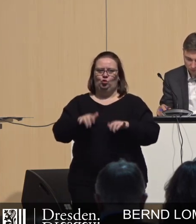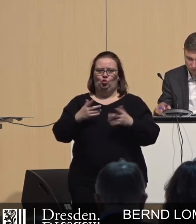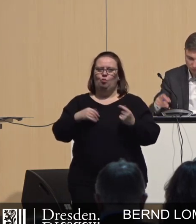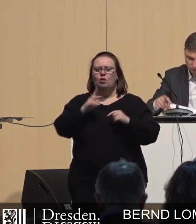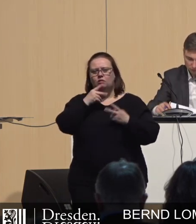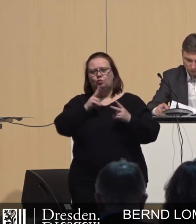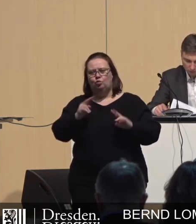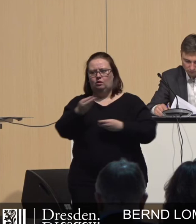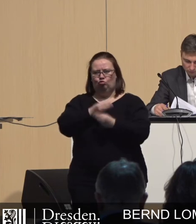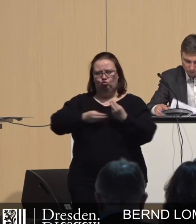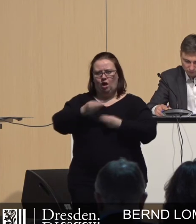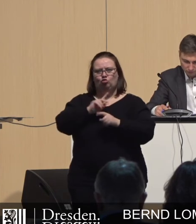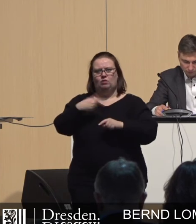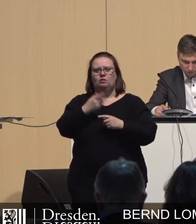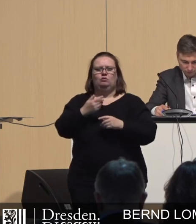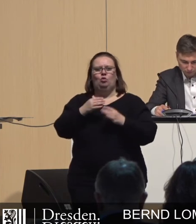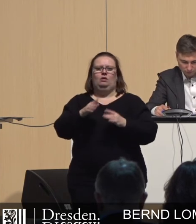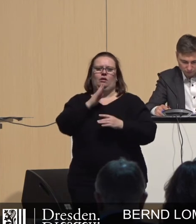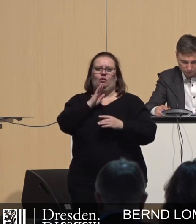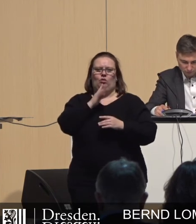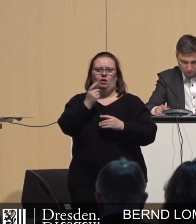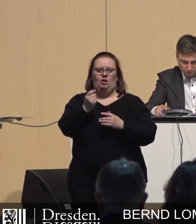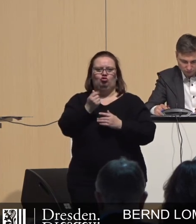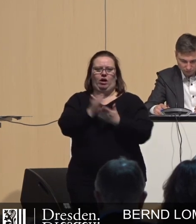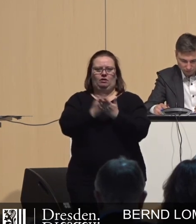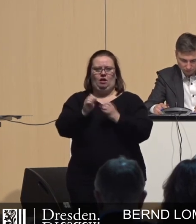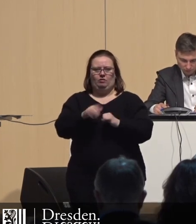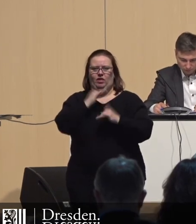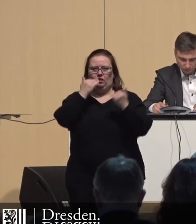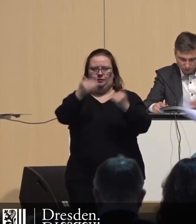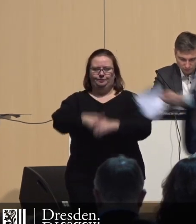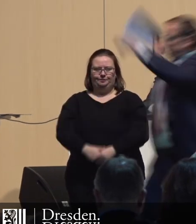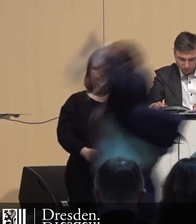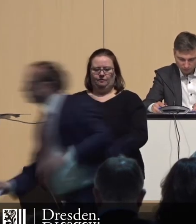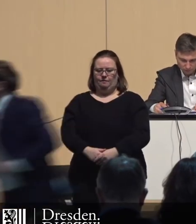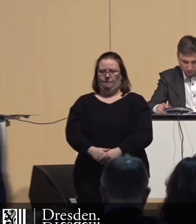alles in Ruhe besprechen und dann können wir noch früh genug Geld ausgeben. Vielen Dank.